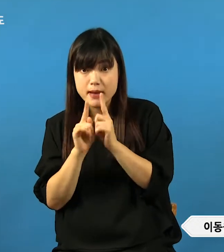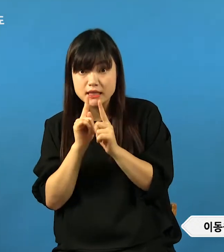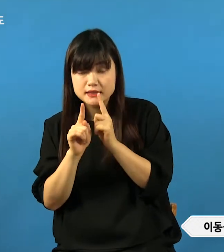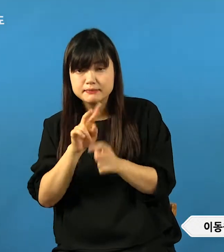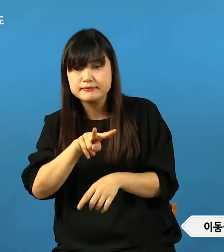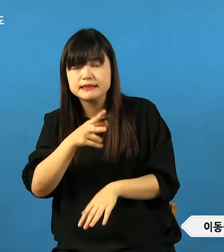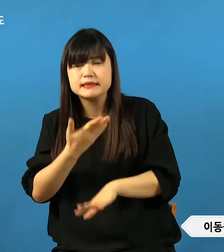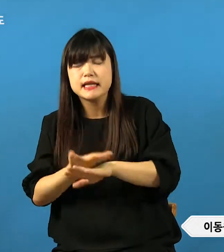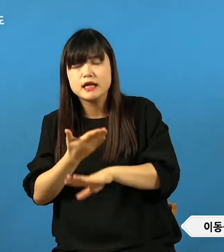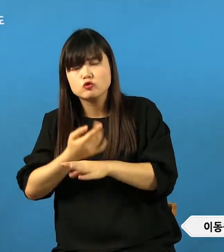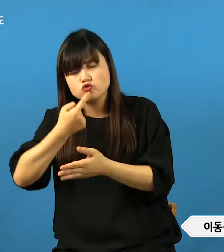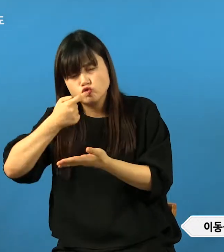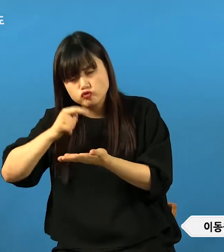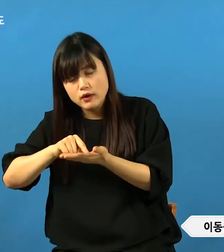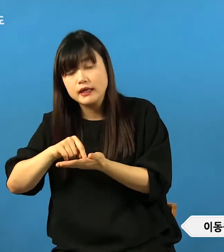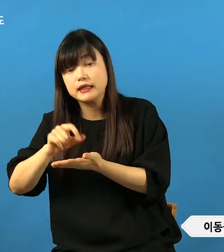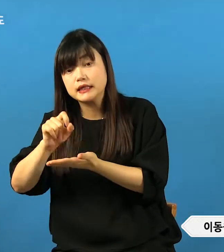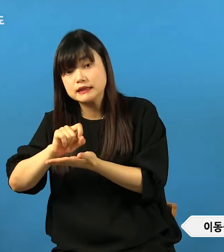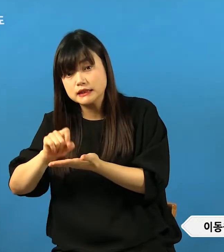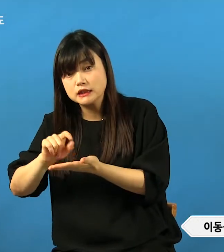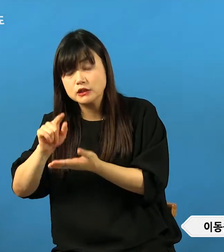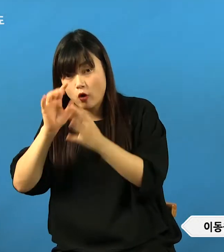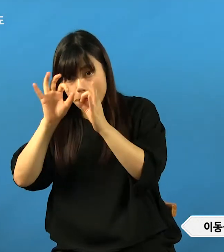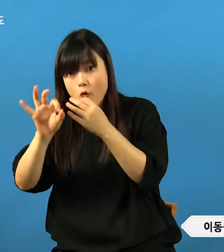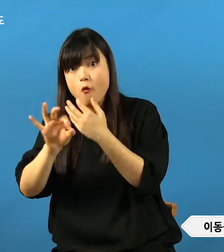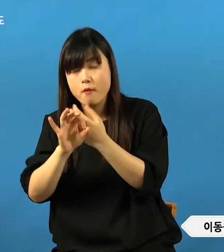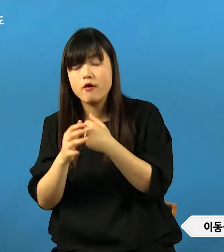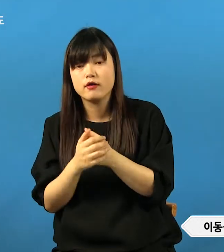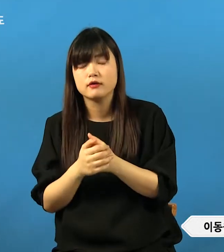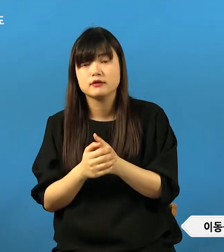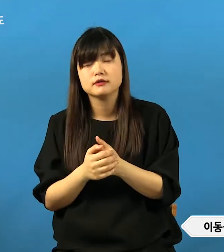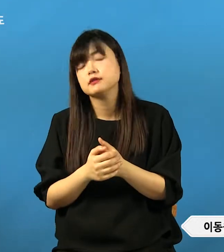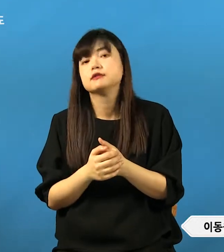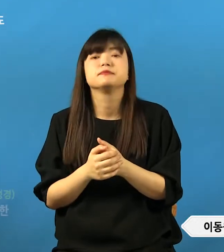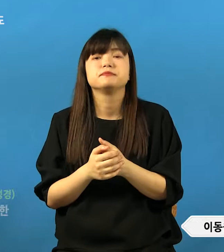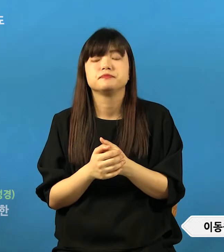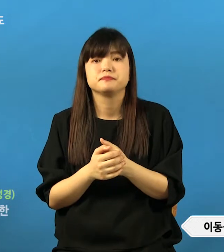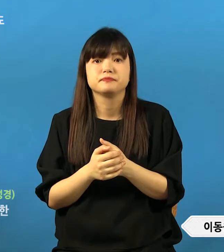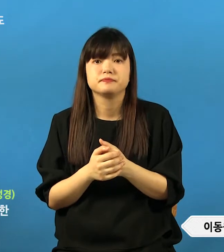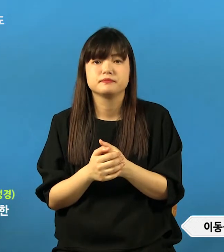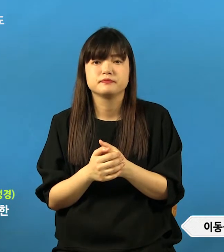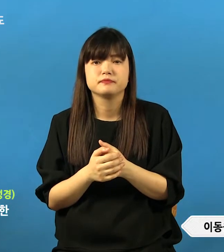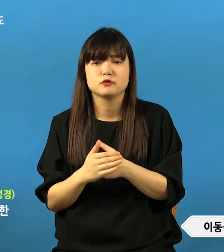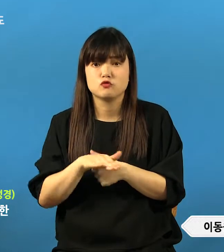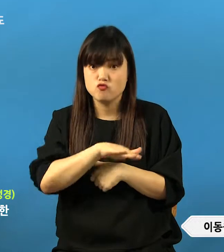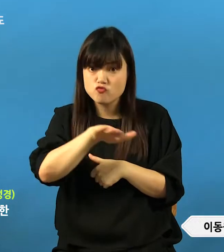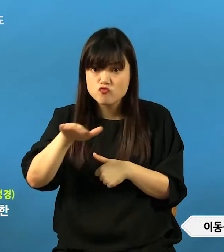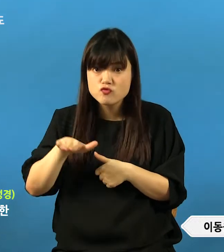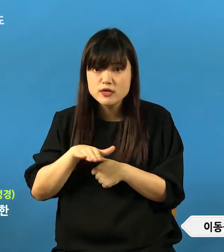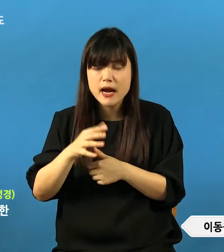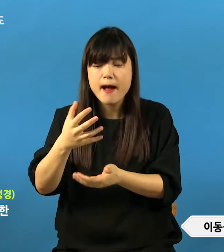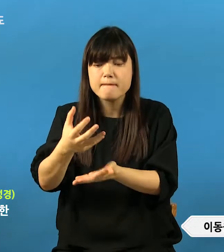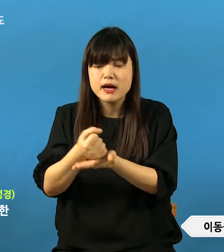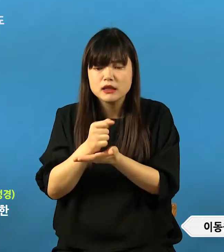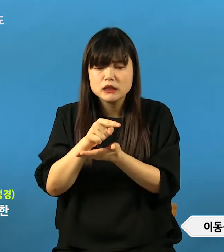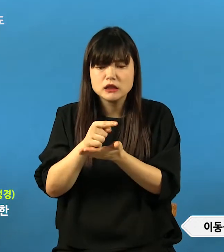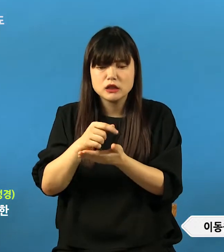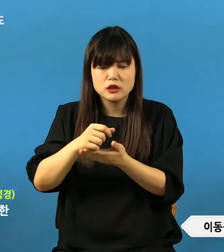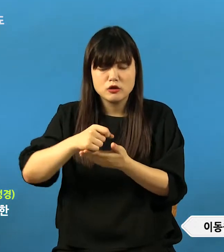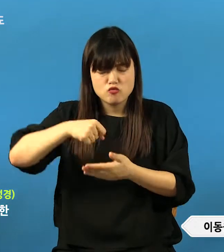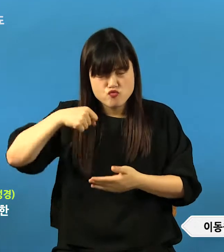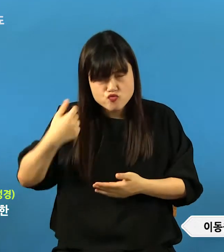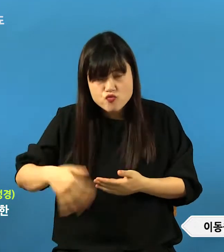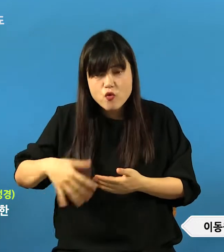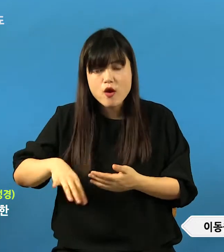현대어로 번역한 이 성경을 통해서 다시 한번 읽어보겠습니다. 히브리서 2장 3절 시작. 우리가 받은 이